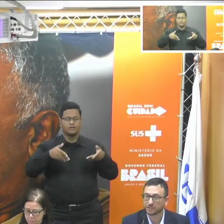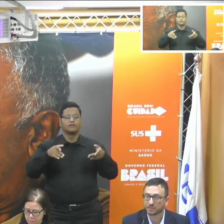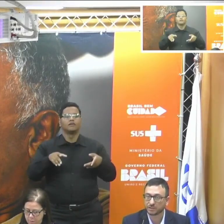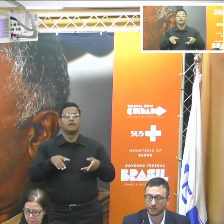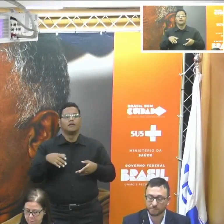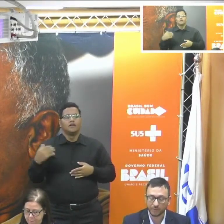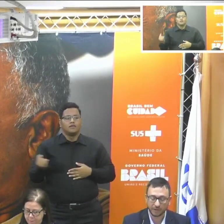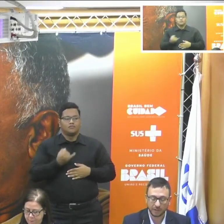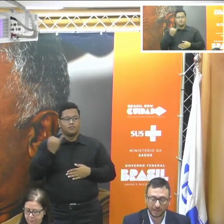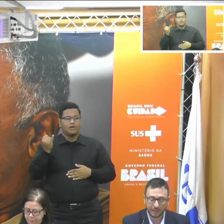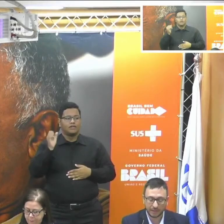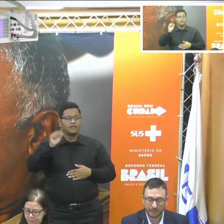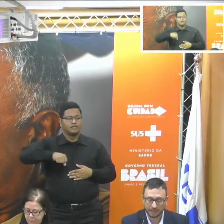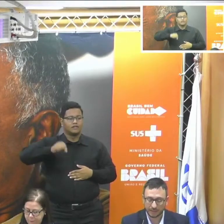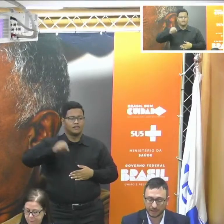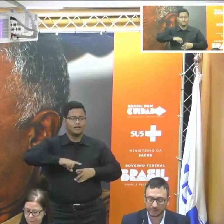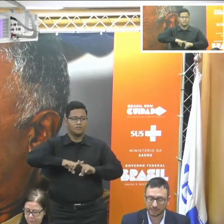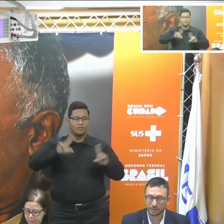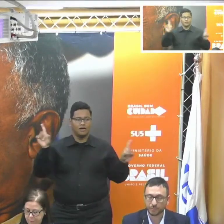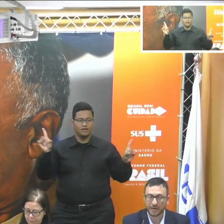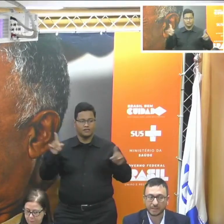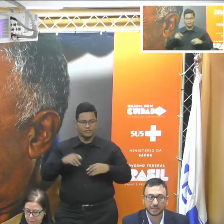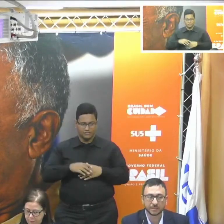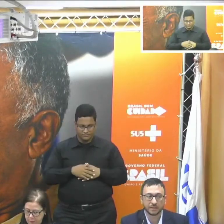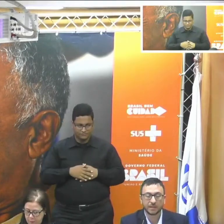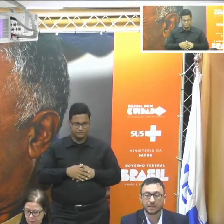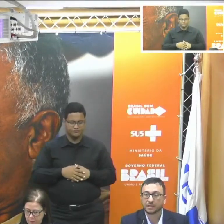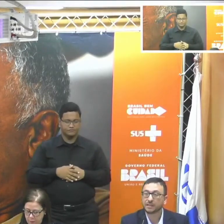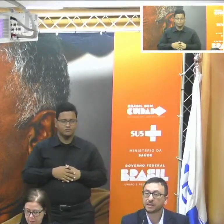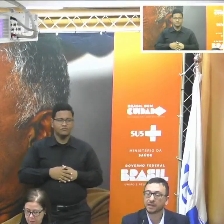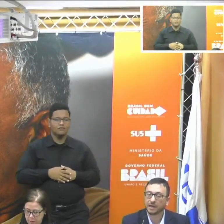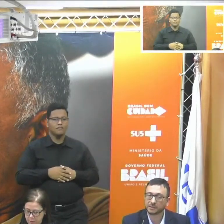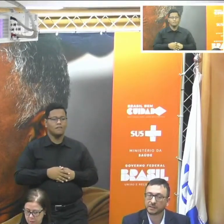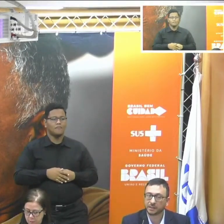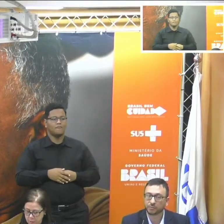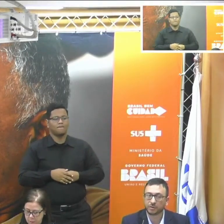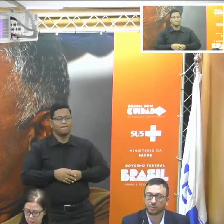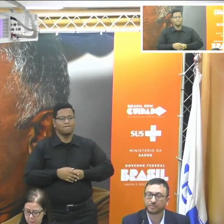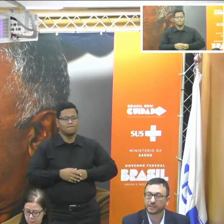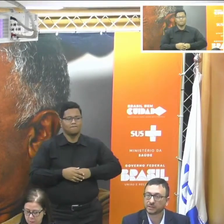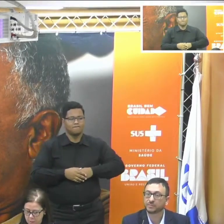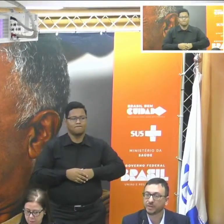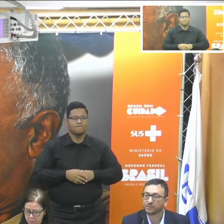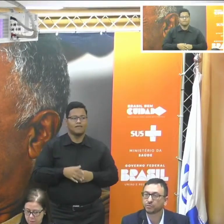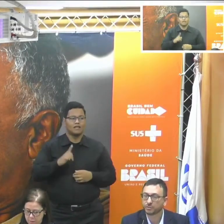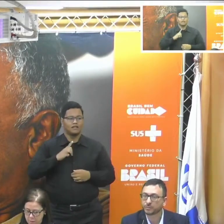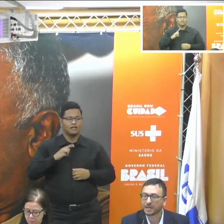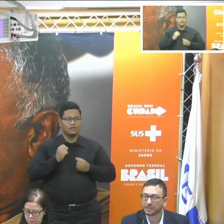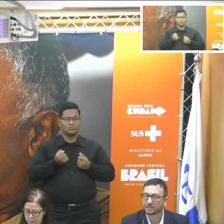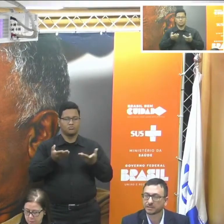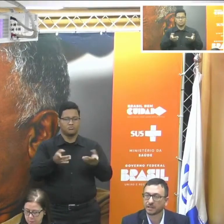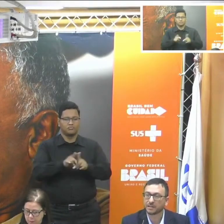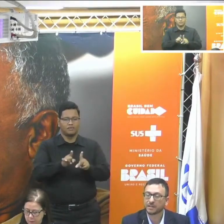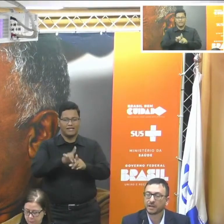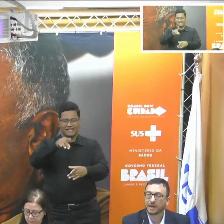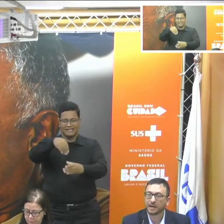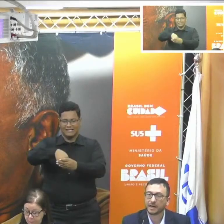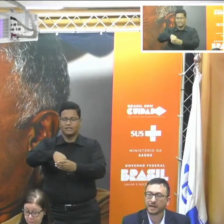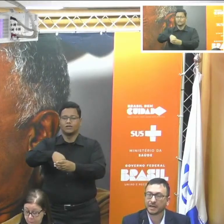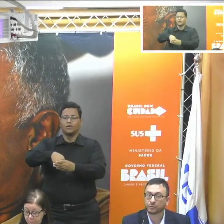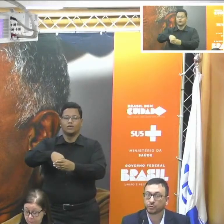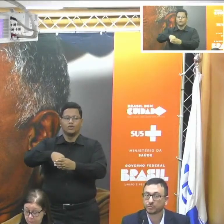importante sim eh eh de práticas e a gente tem uma oferta também nos hospitais né